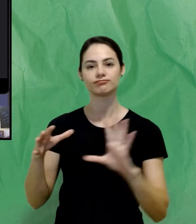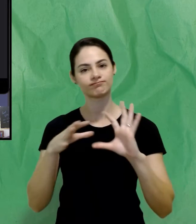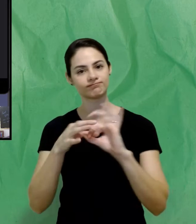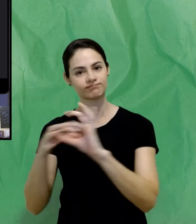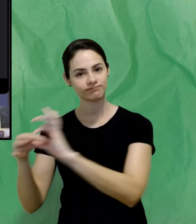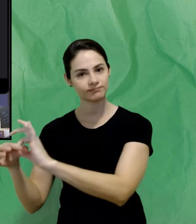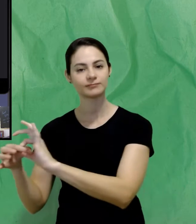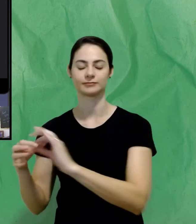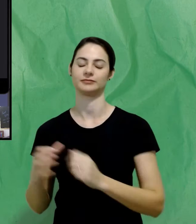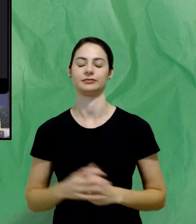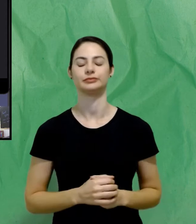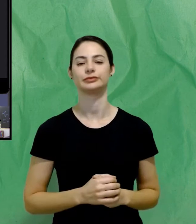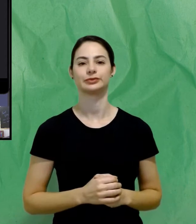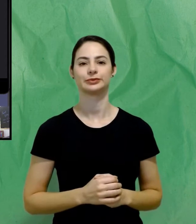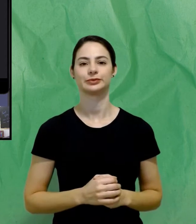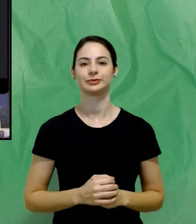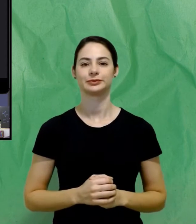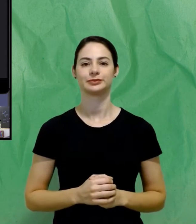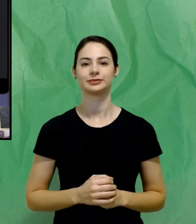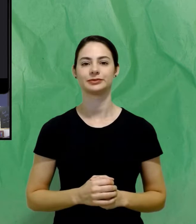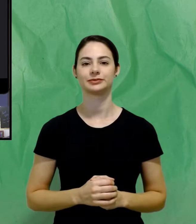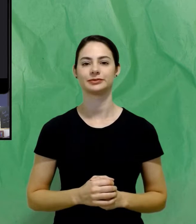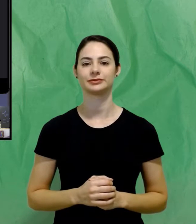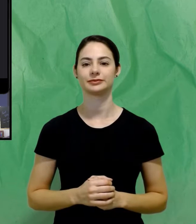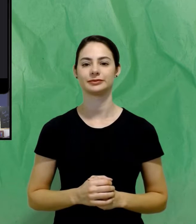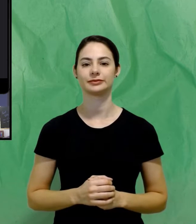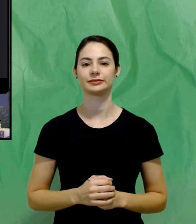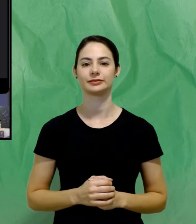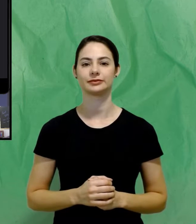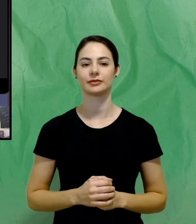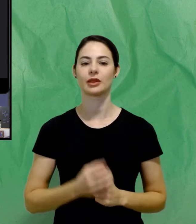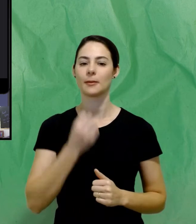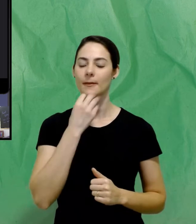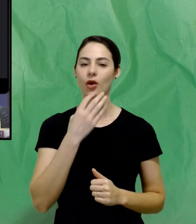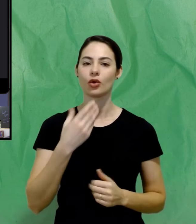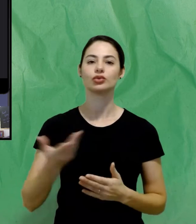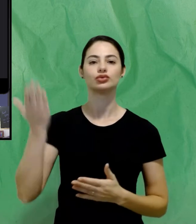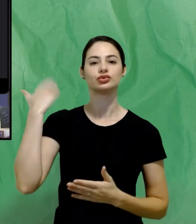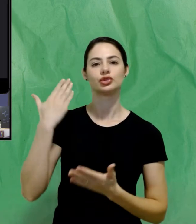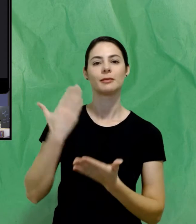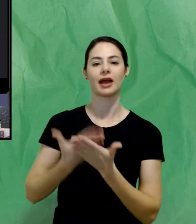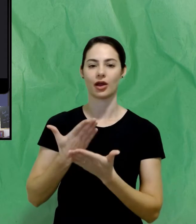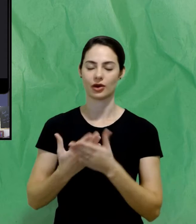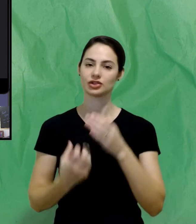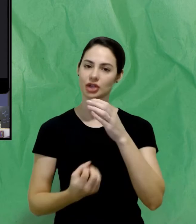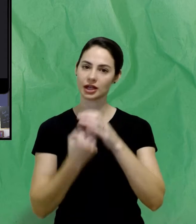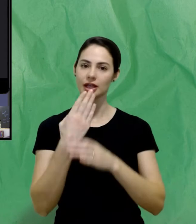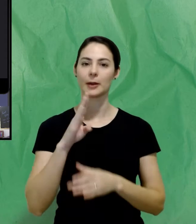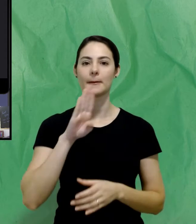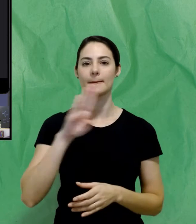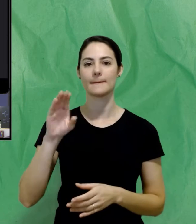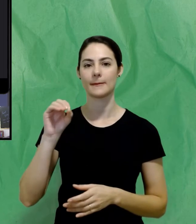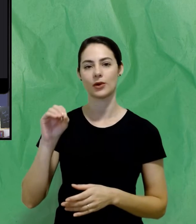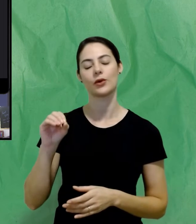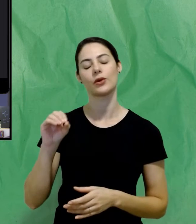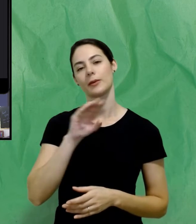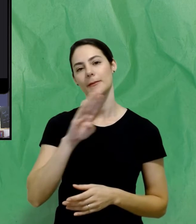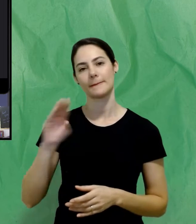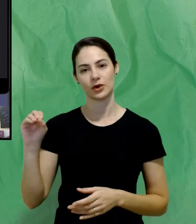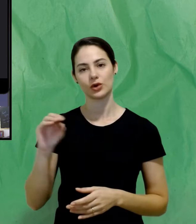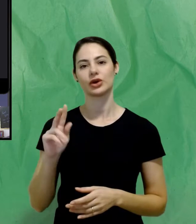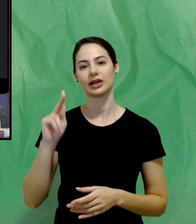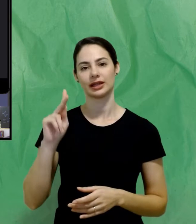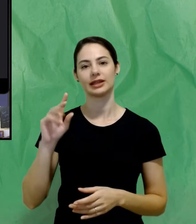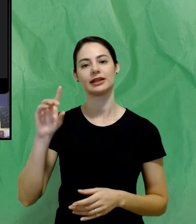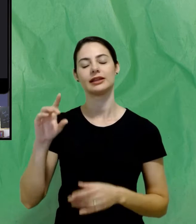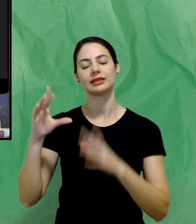base de dados, tá? Bom, na última aula eu criei o Book Details, né? E deixei aqui o nome